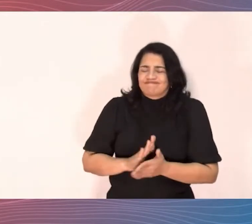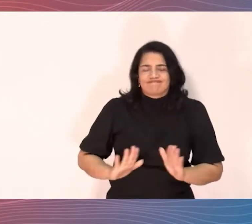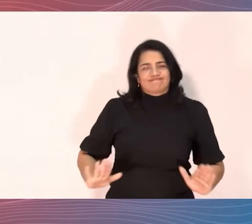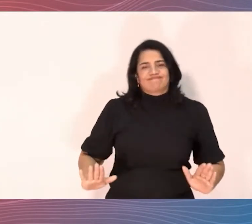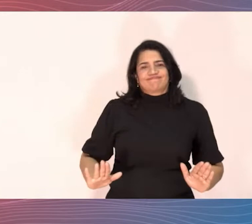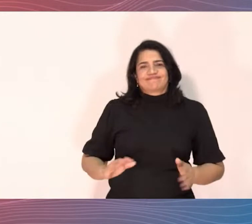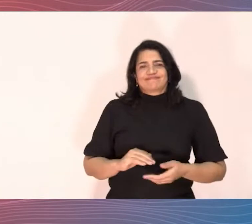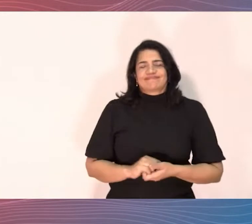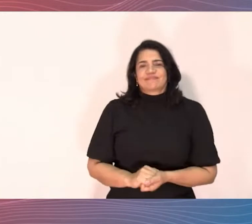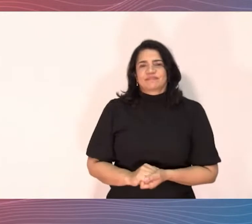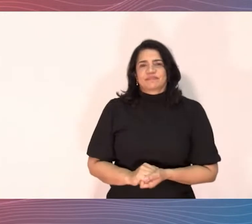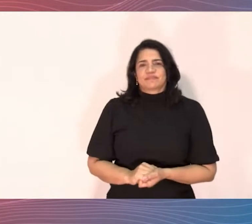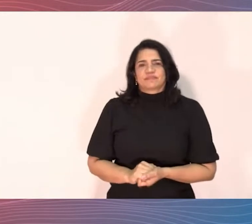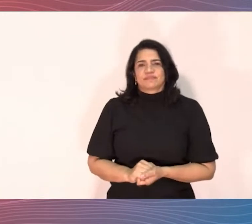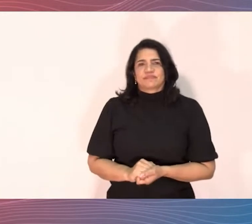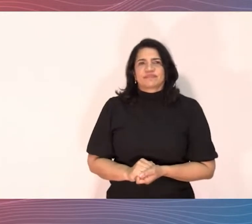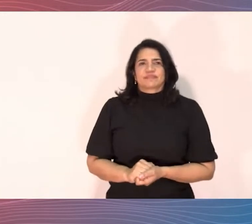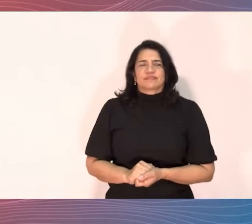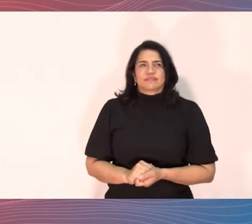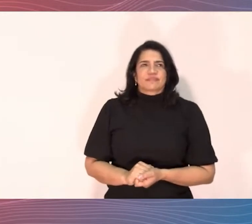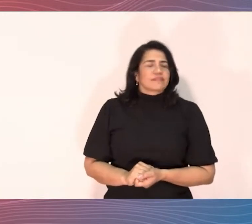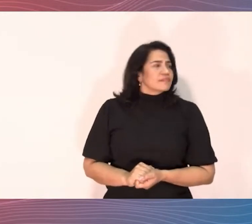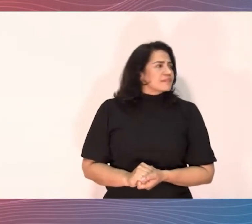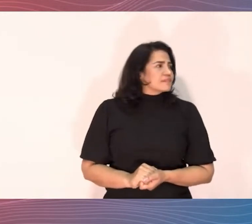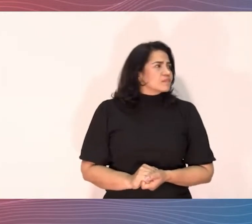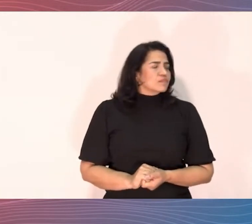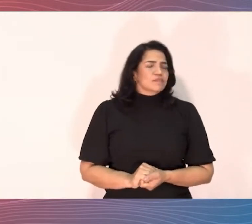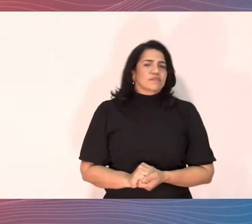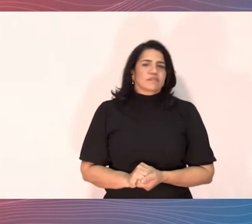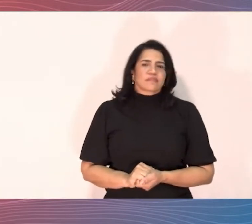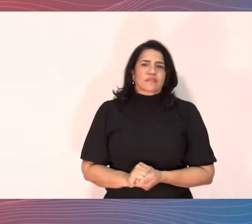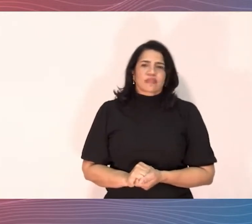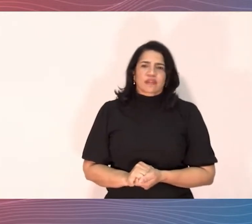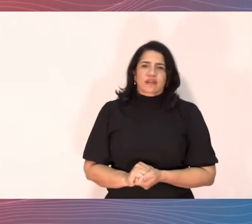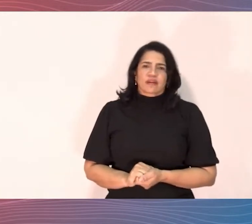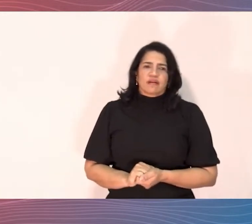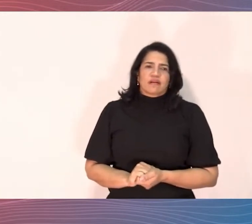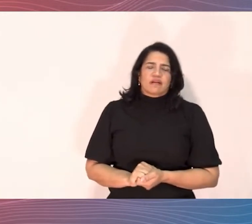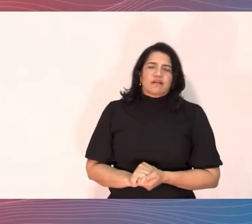Mais alegria. Sabe por quê, Jones? É a glória trabalhando.